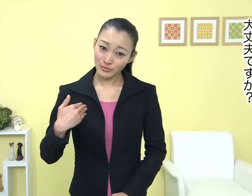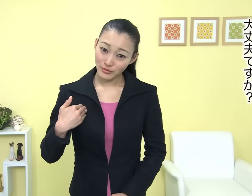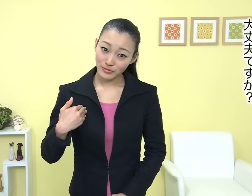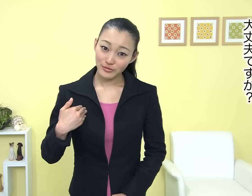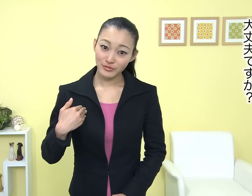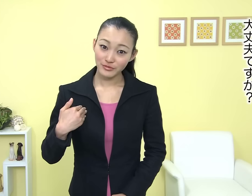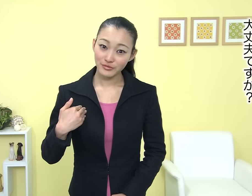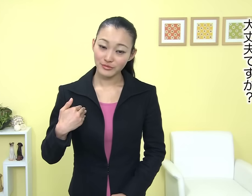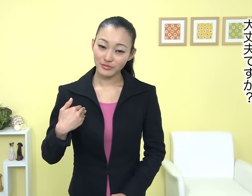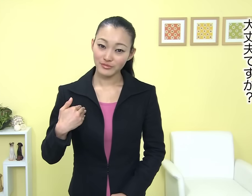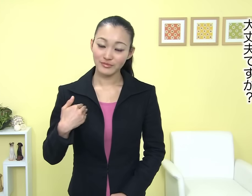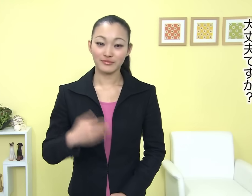ですか？